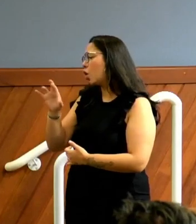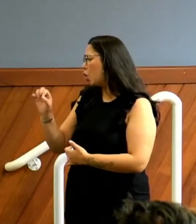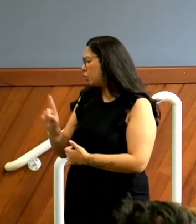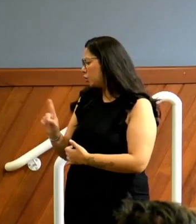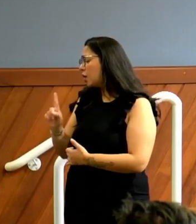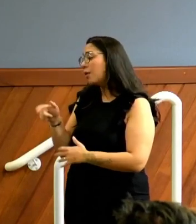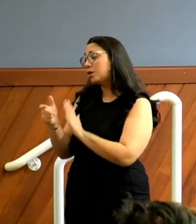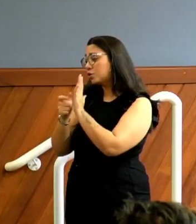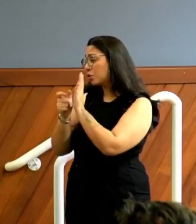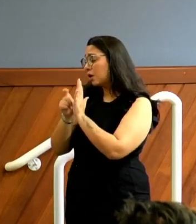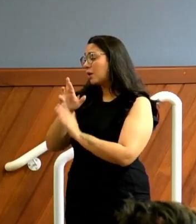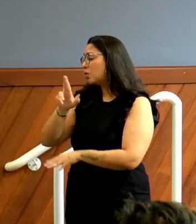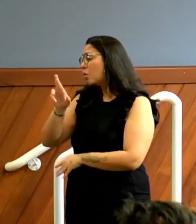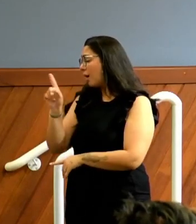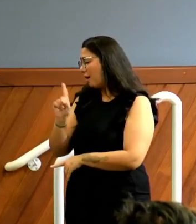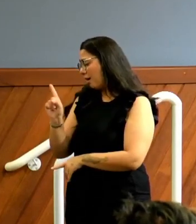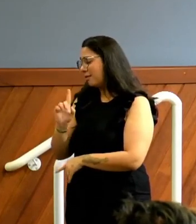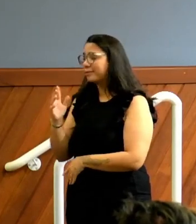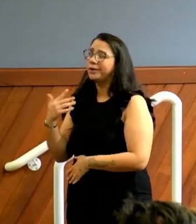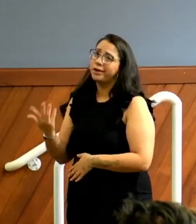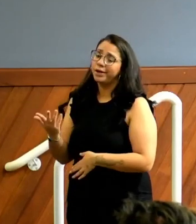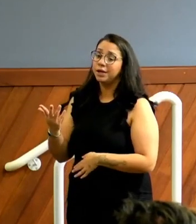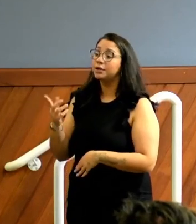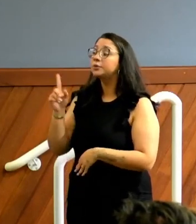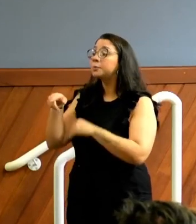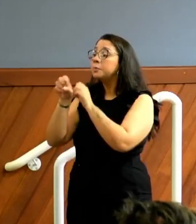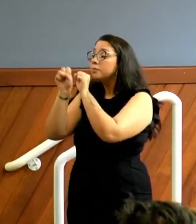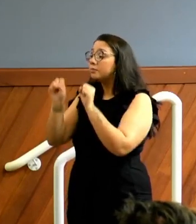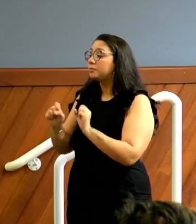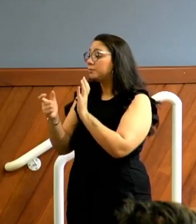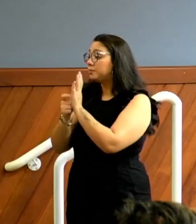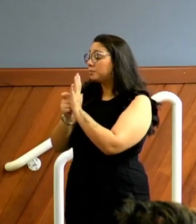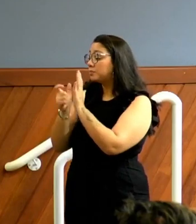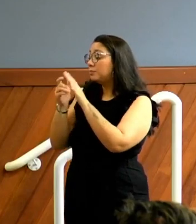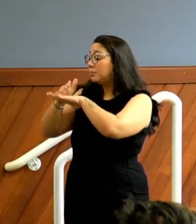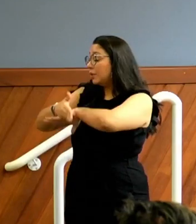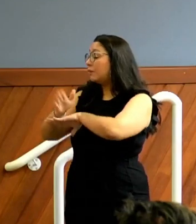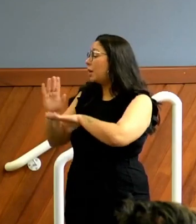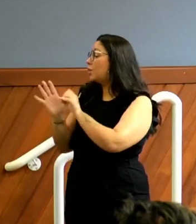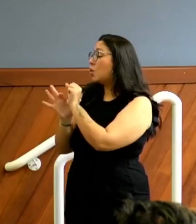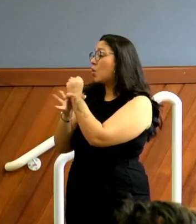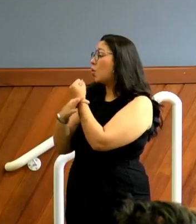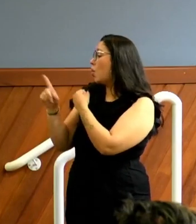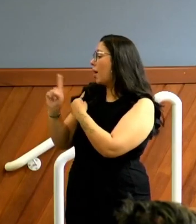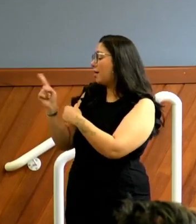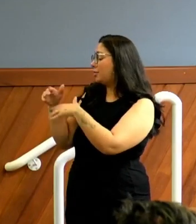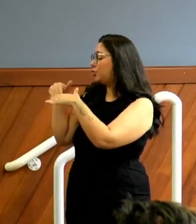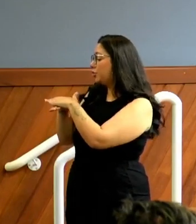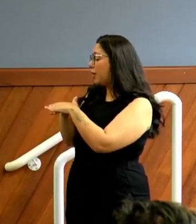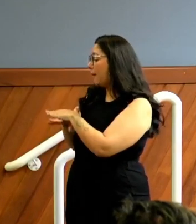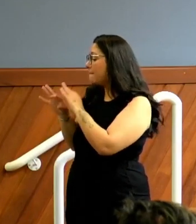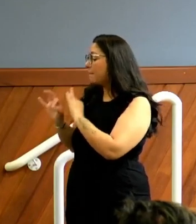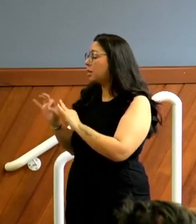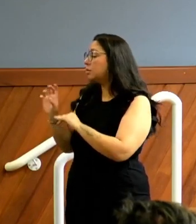de software, mas não é também, né? Mas é um software de acesso só, mas ele não garante a preservação, ou ele